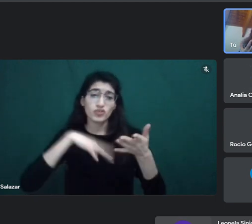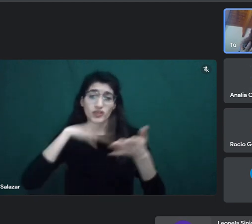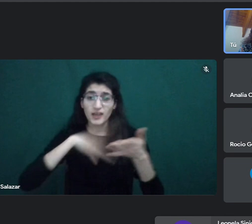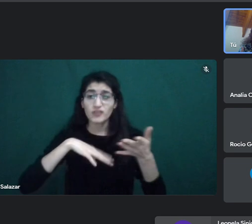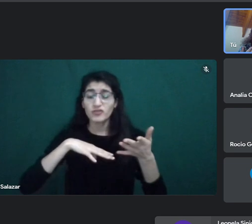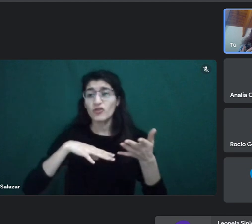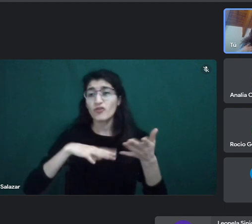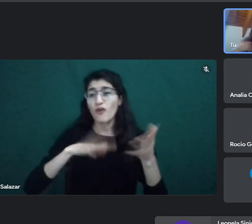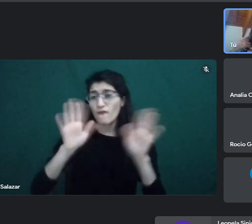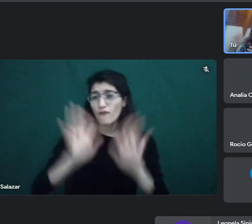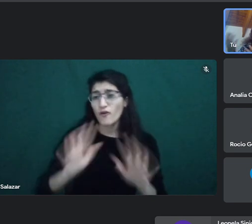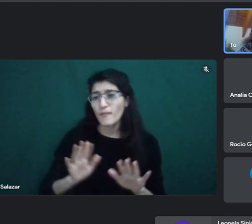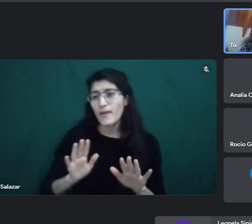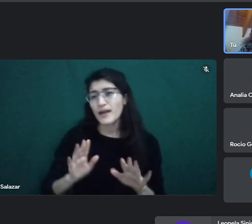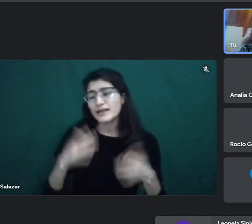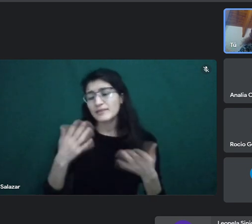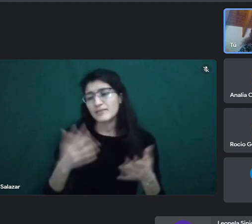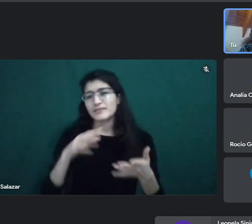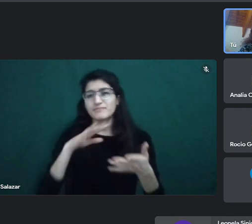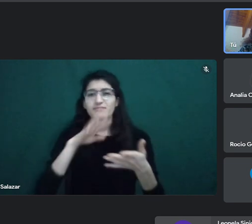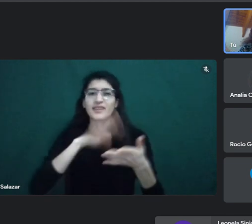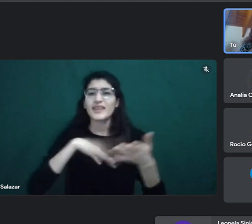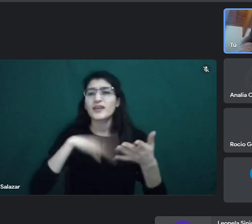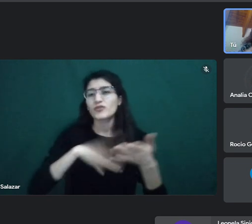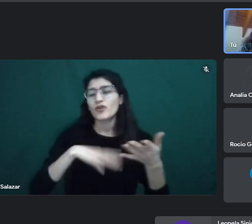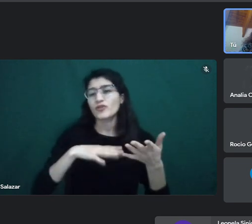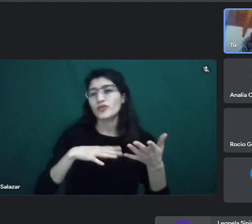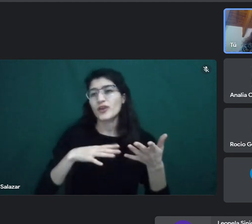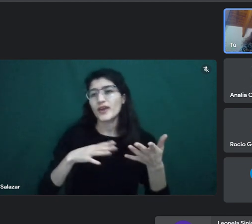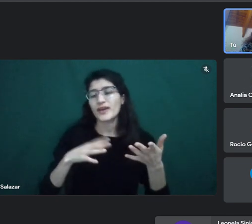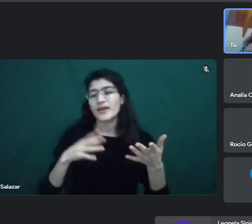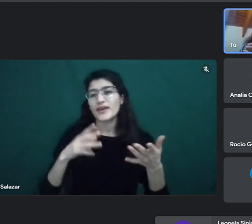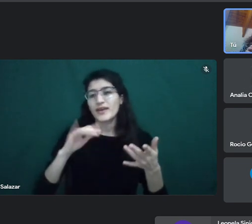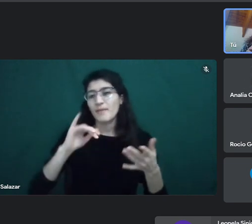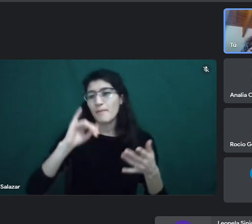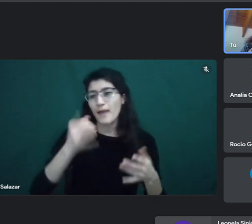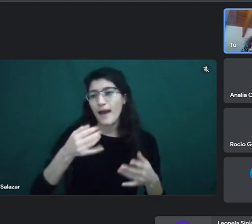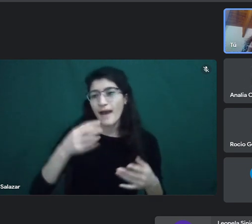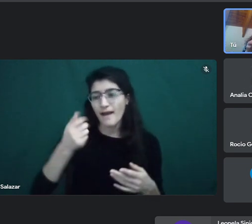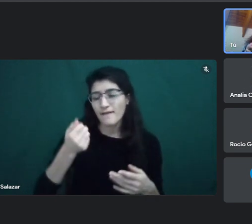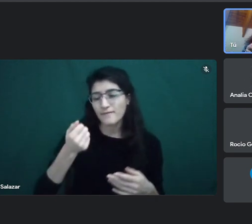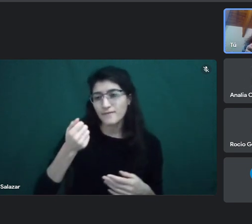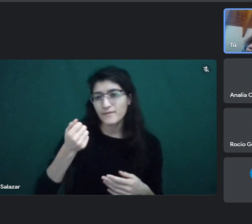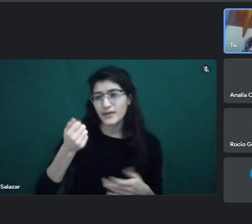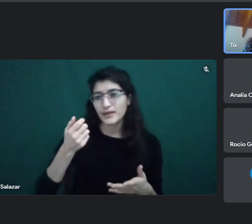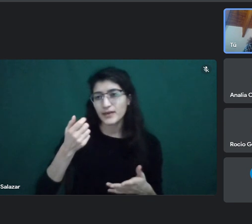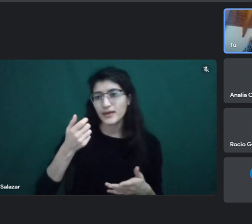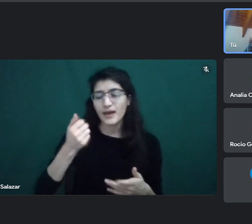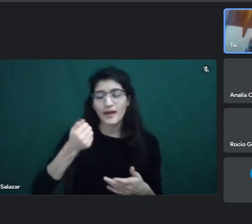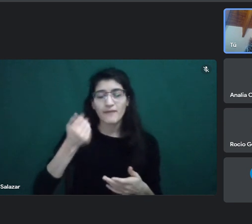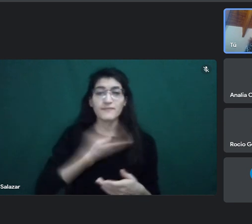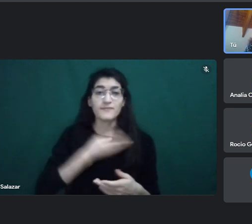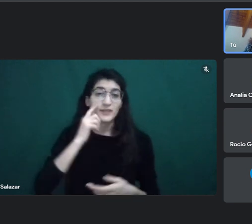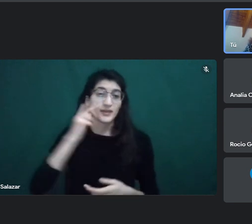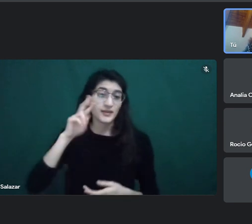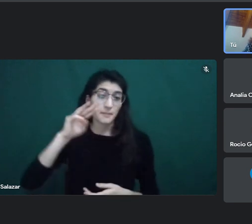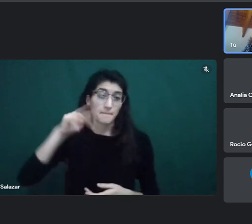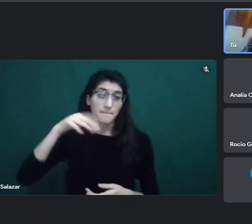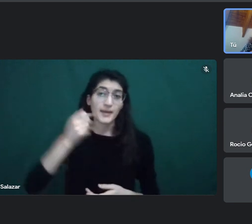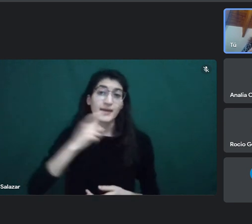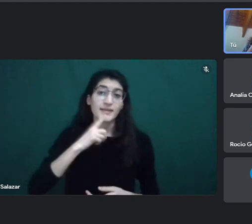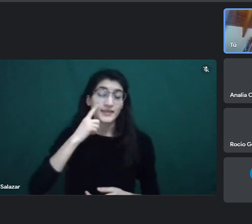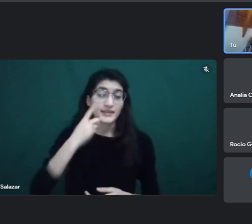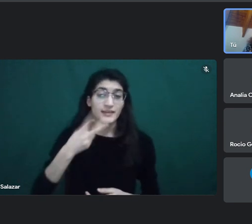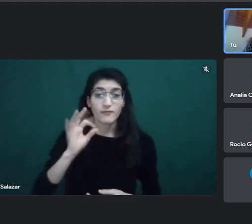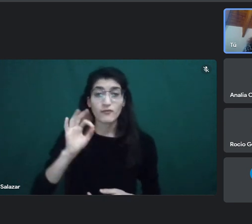más. Vamos a ver cómo son las negativas y las preguntas, porque a veces... con distintos objetivos o de llamar